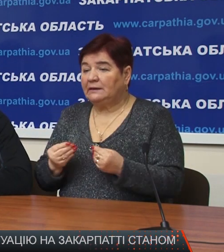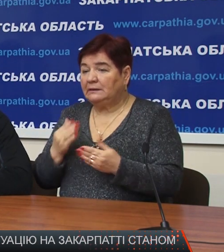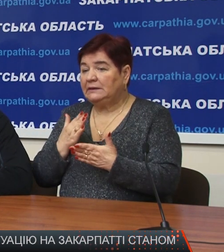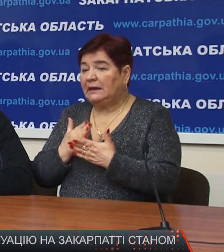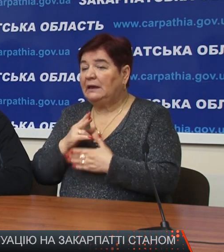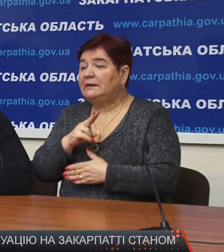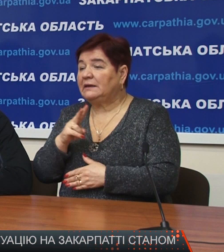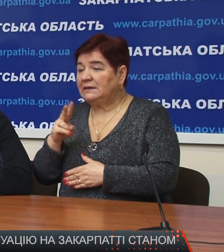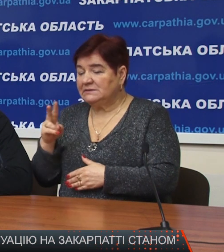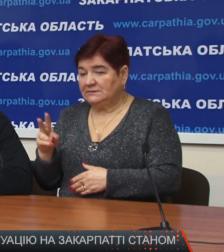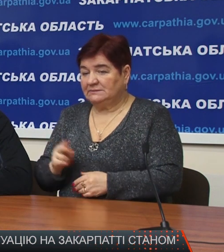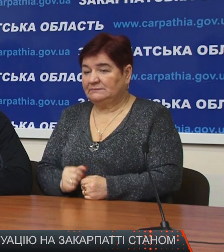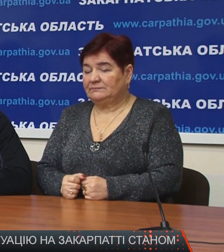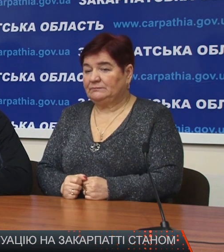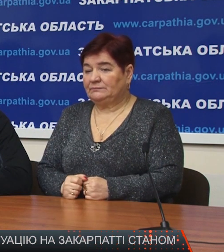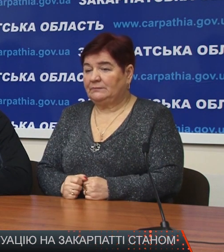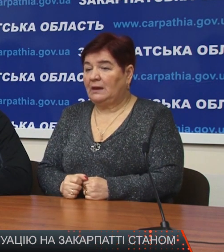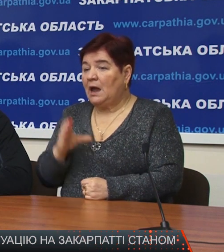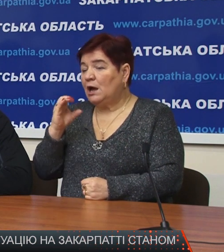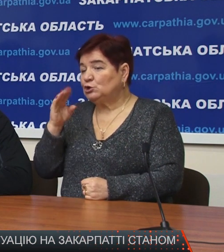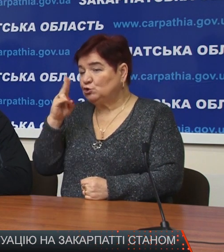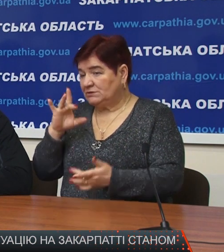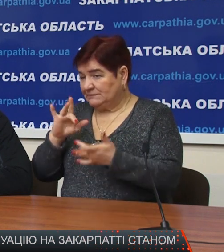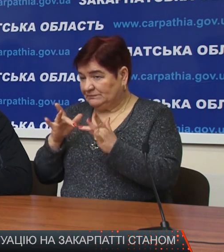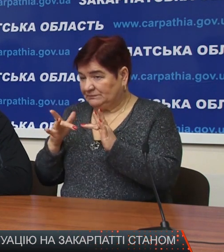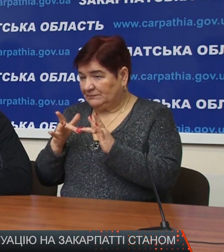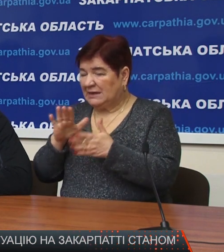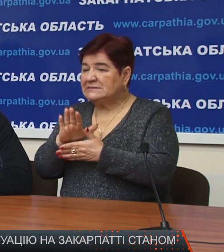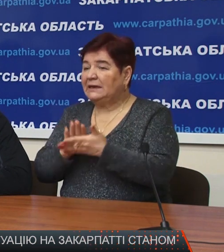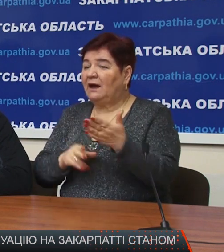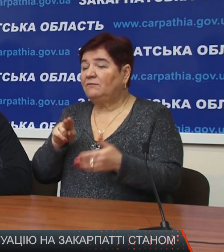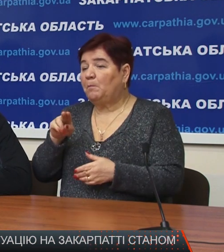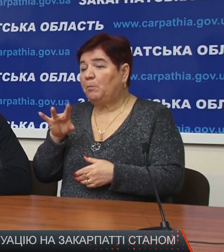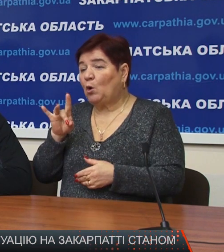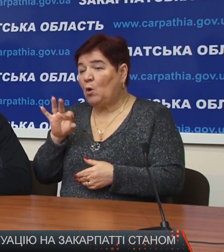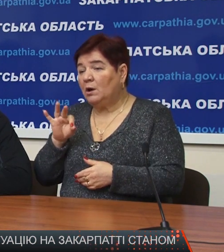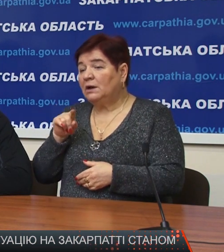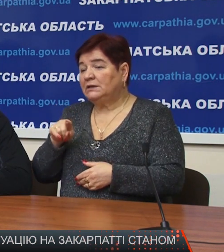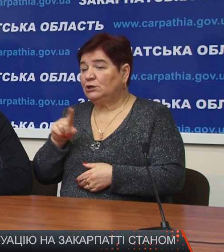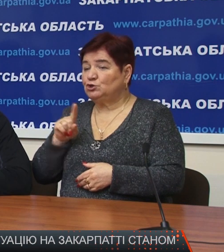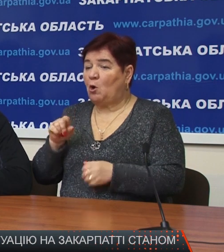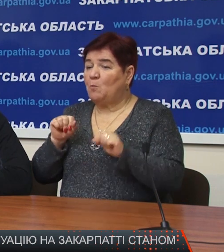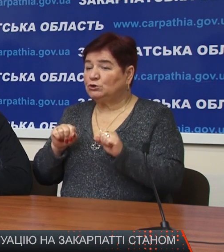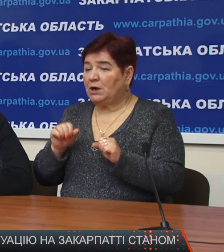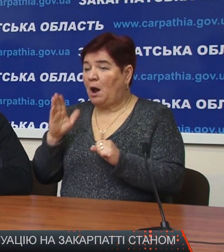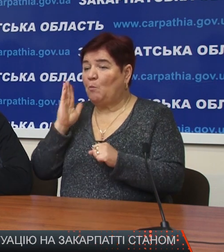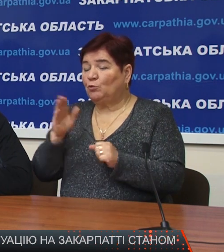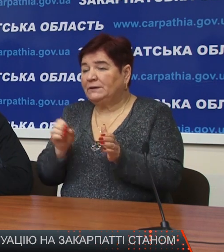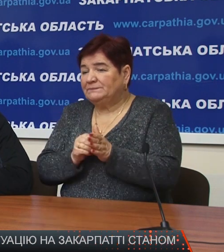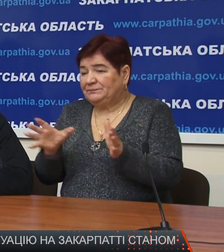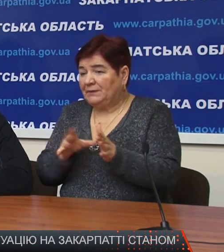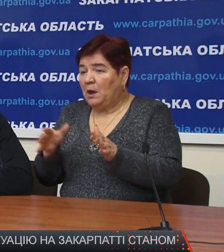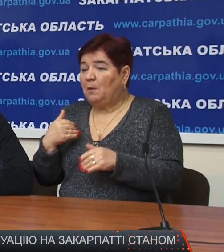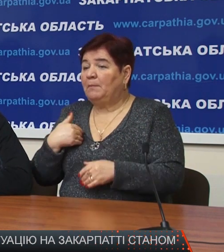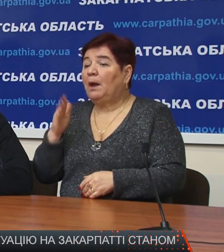є якісь в соціальних мережах заяви про те, що може бути бомбардування або ще щось. Нема такого, ми вас